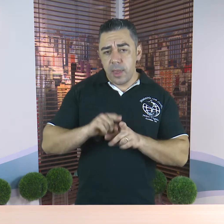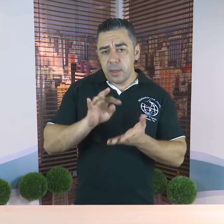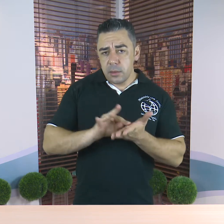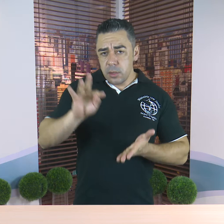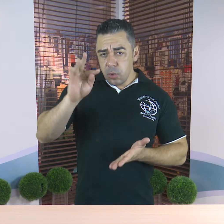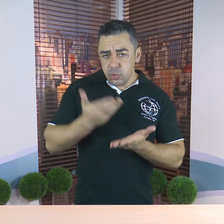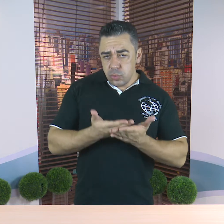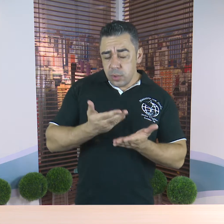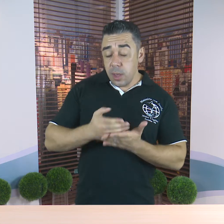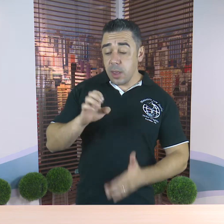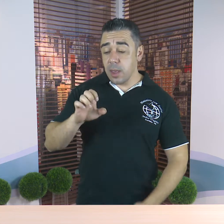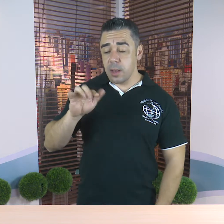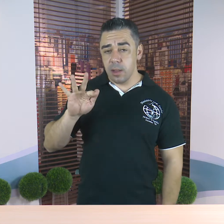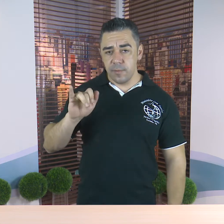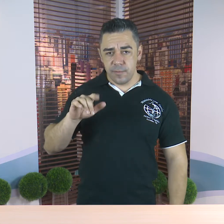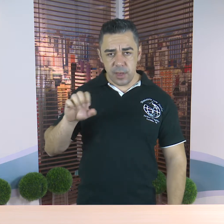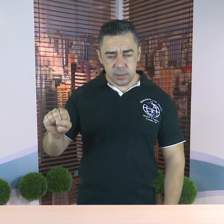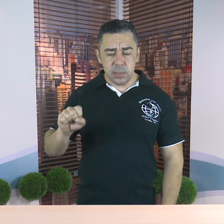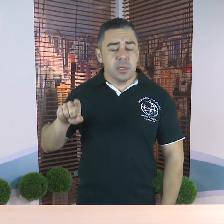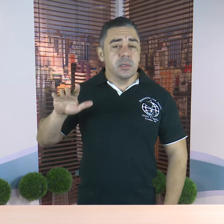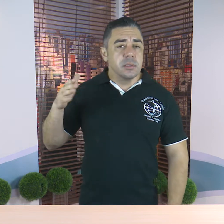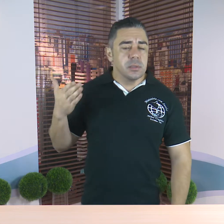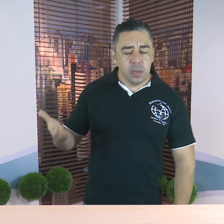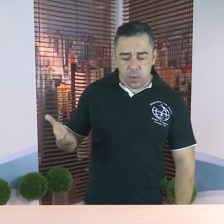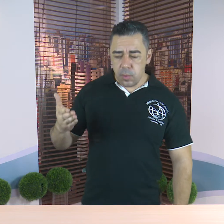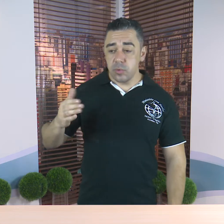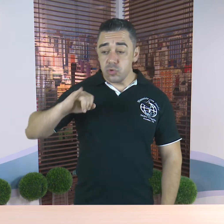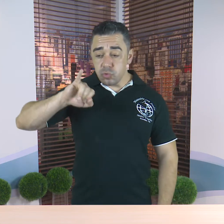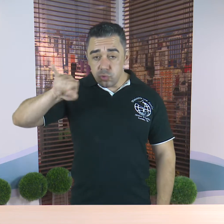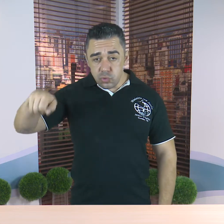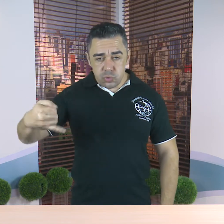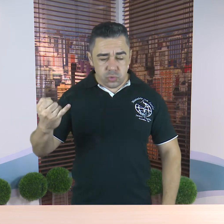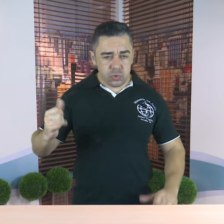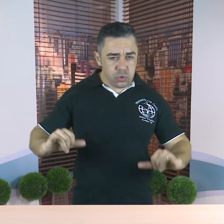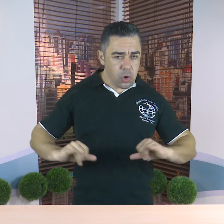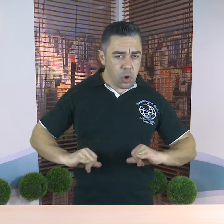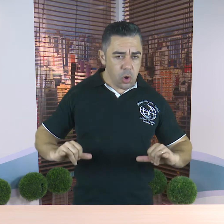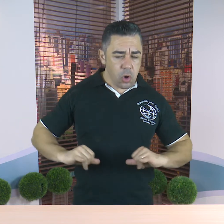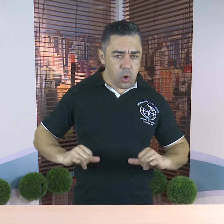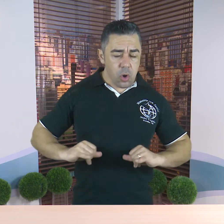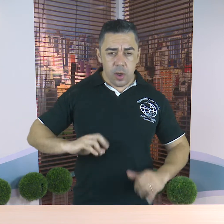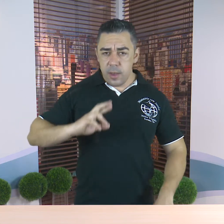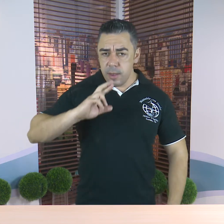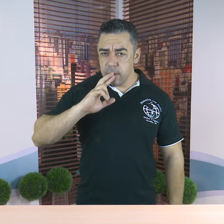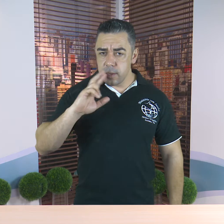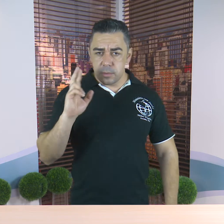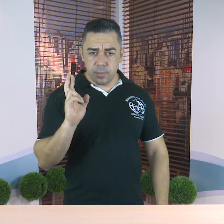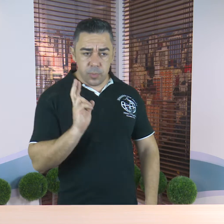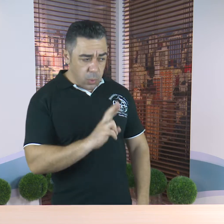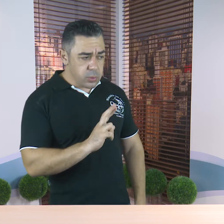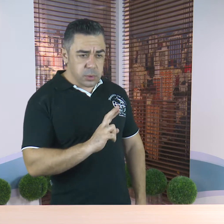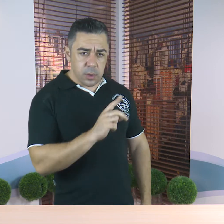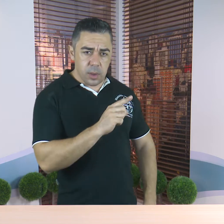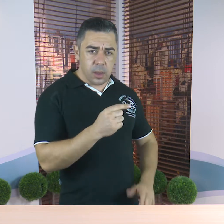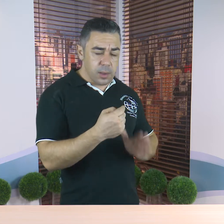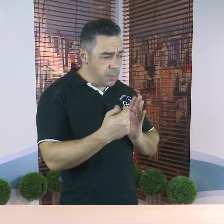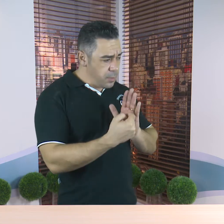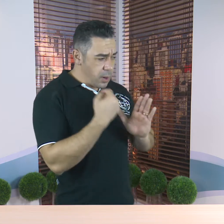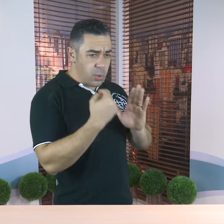drama de Jó e da sua inteireza, a sua resposta a essa mesma pergunta, só os pecadores